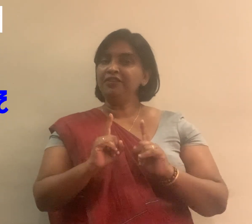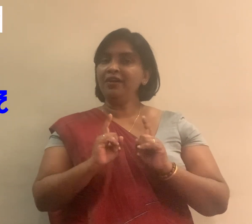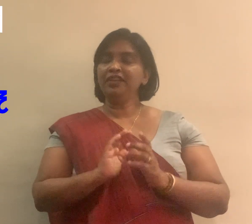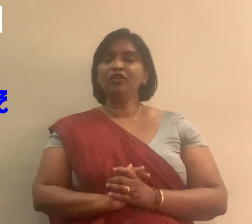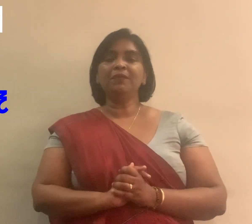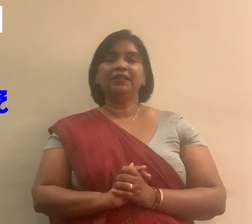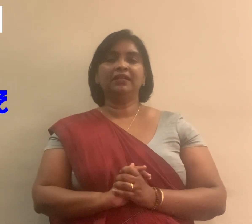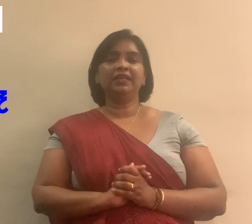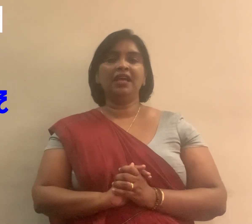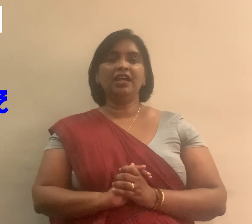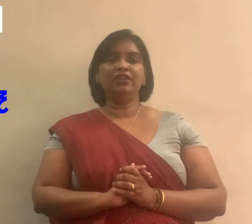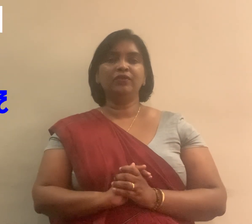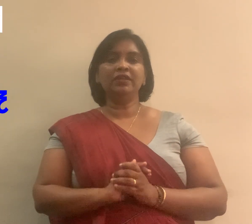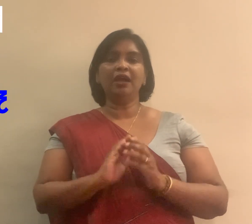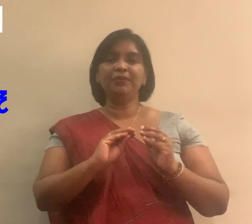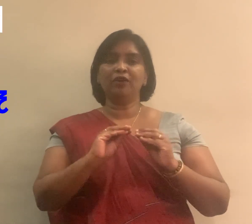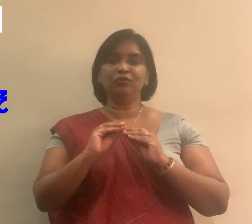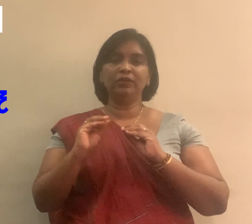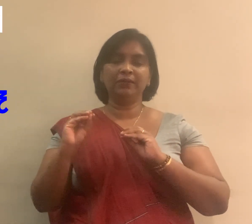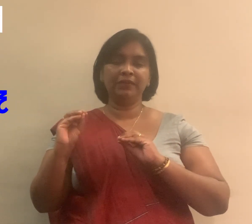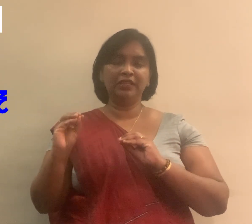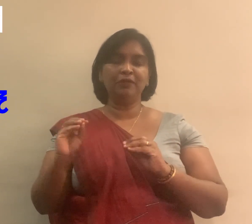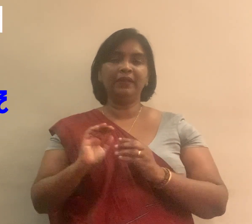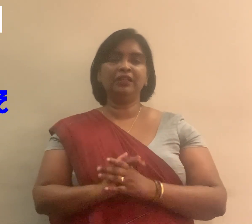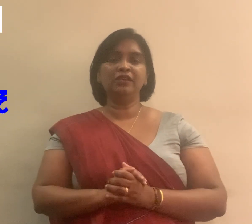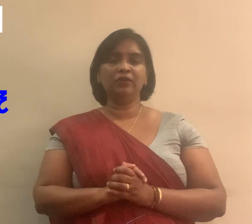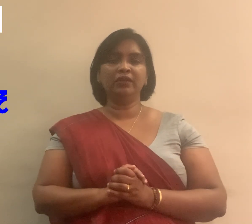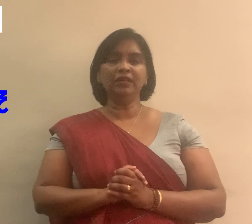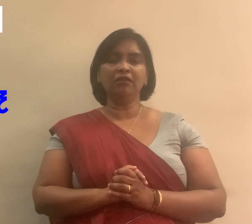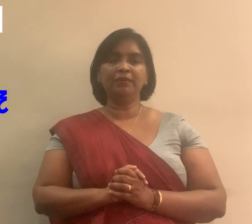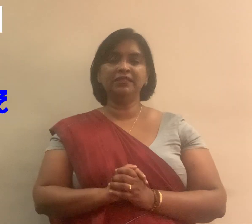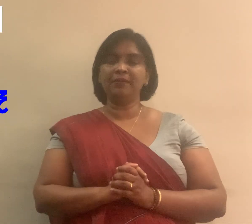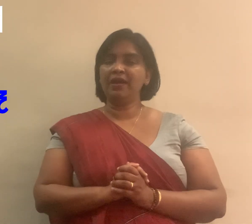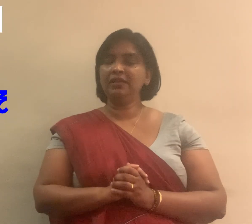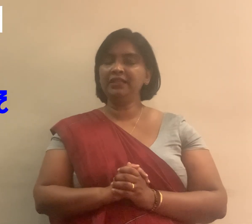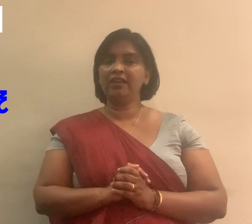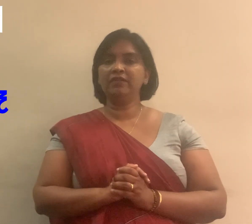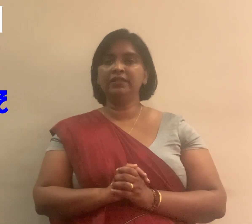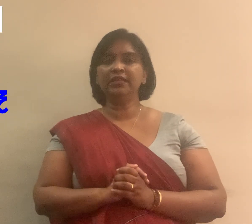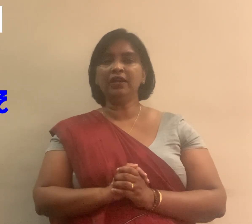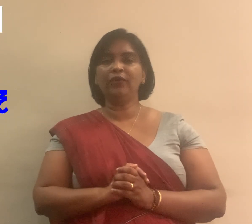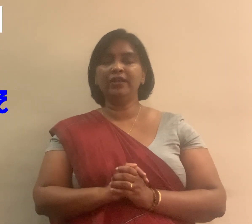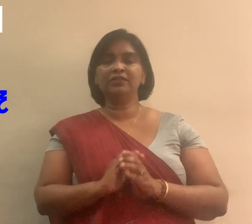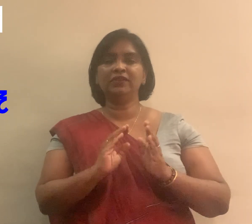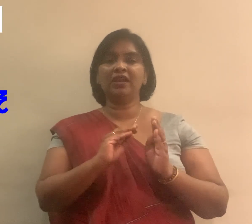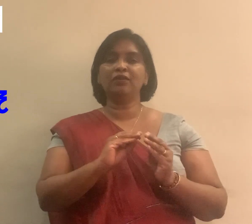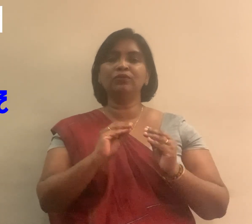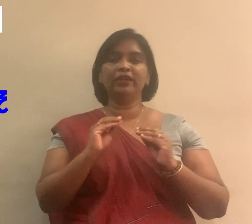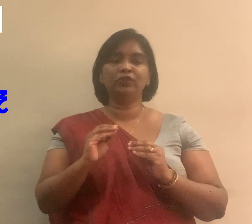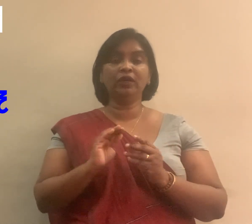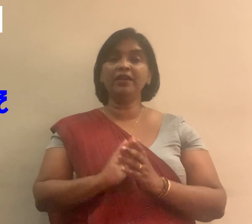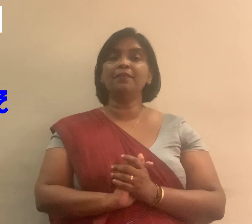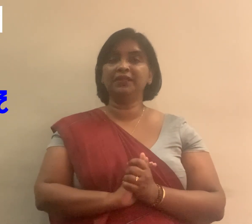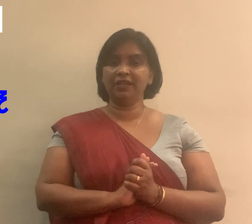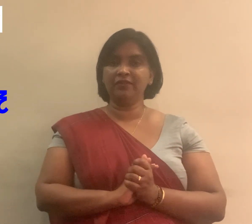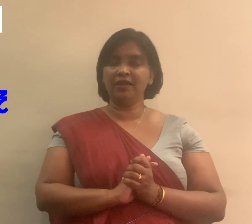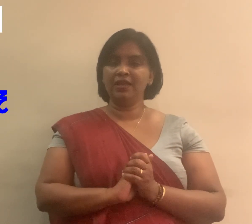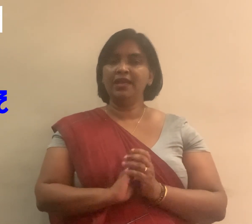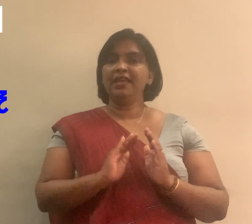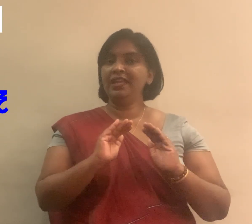අනිවාර්යෙන් ඔබ මතක තියාගන්න ඕන අපි අකුරු ඉදිරිපත් කරනකොට ඔබට සමහර තැන්වලදී ඔය ස්වර අකුරු එකතු කරන්න අමතක වෙනවා. එහෙම